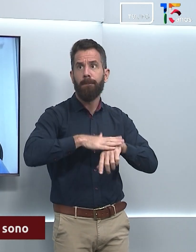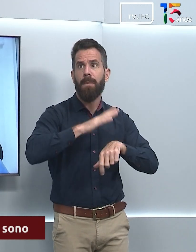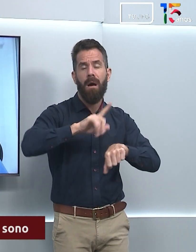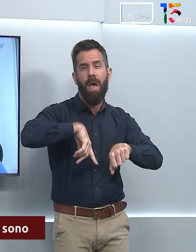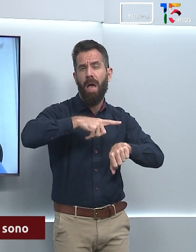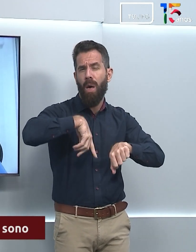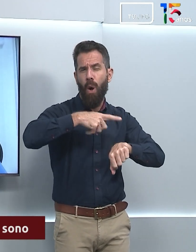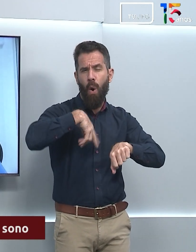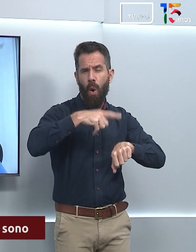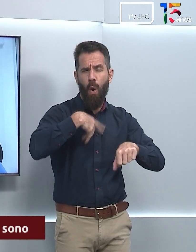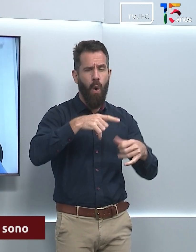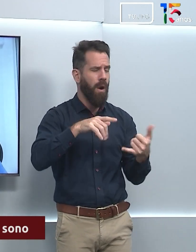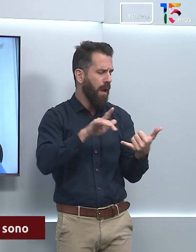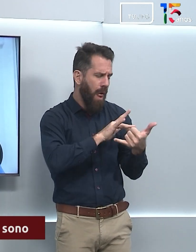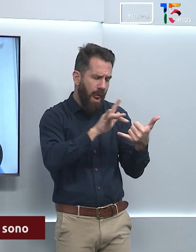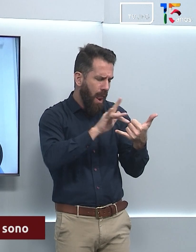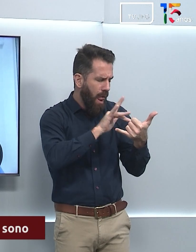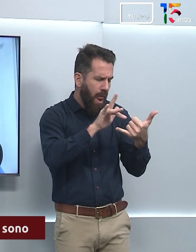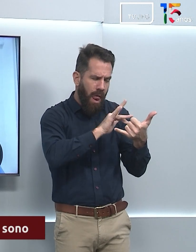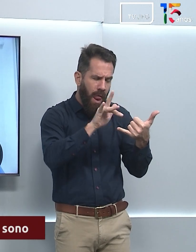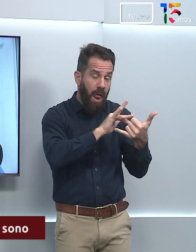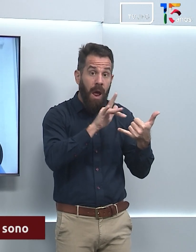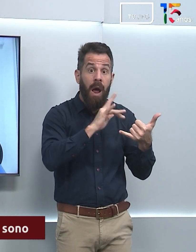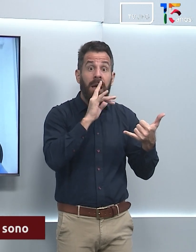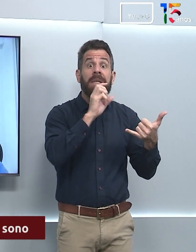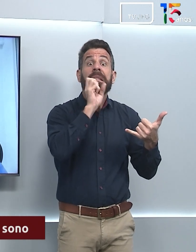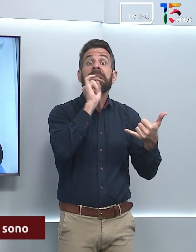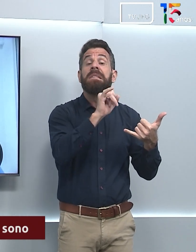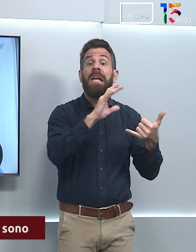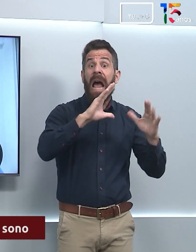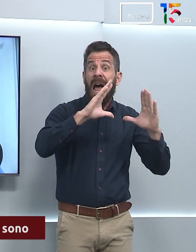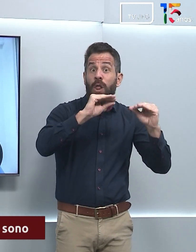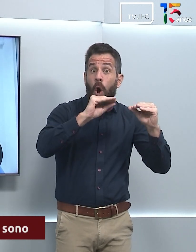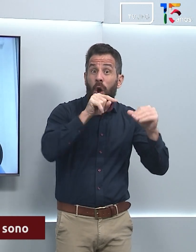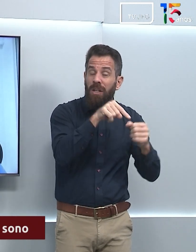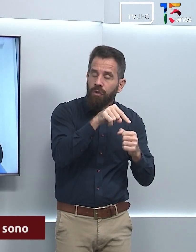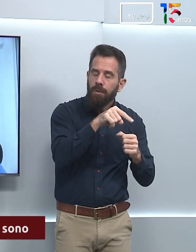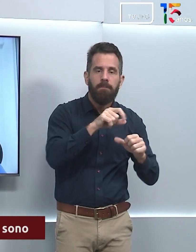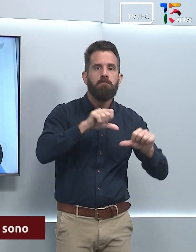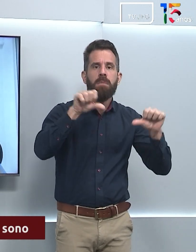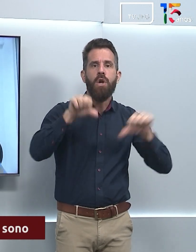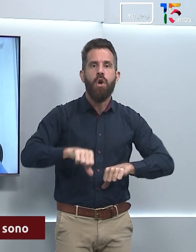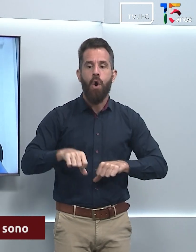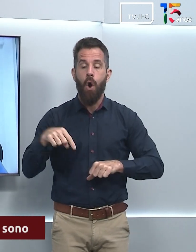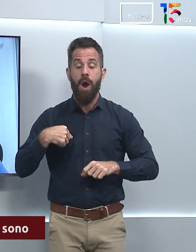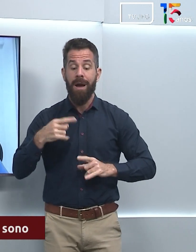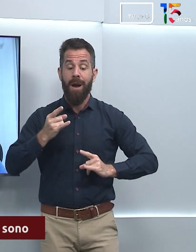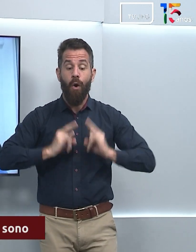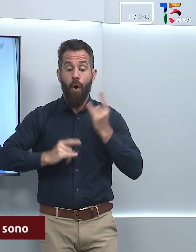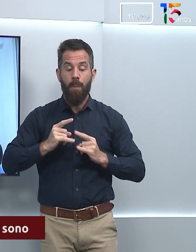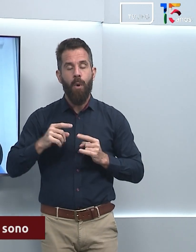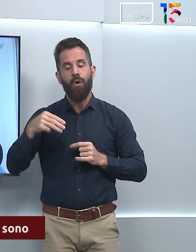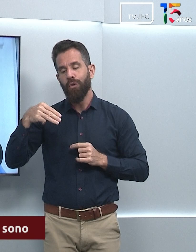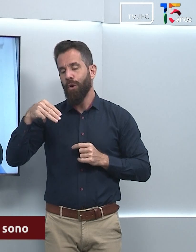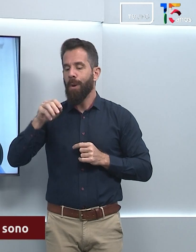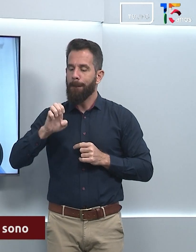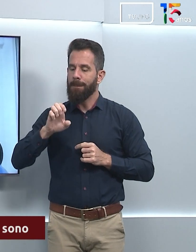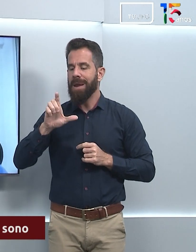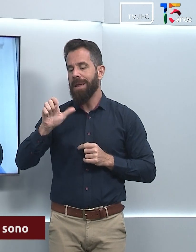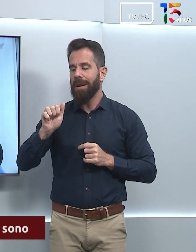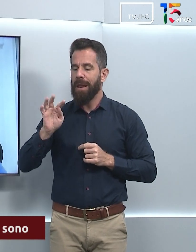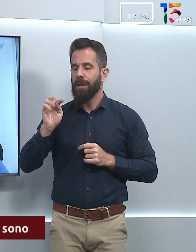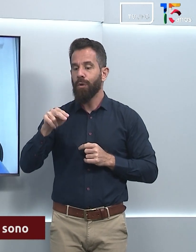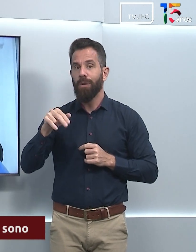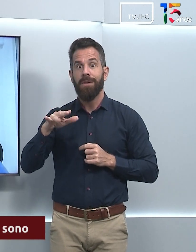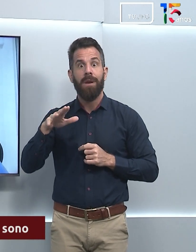luz à noite, não deixa de ter produção de melatonina. Sem a melatonina, você libera os hormônios sexuais, então ela